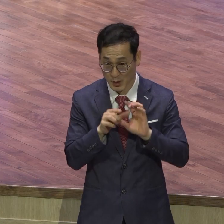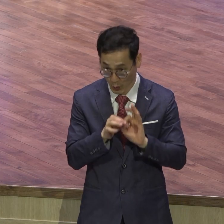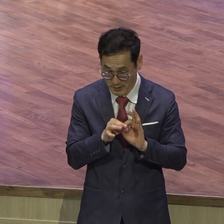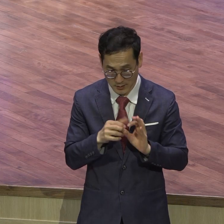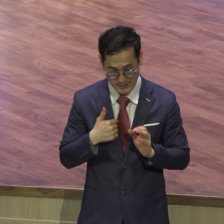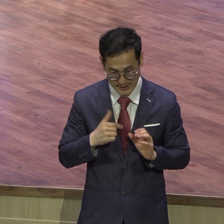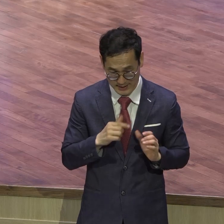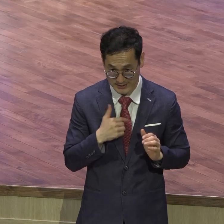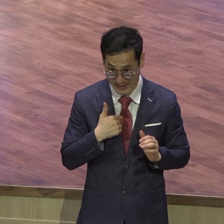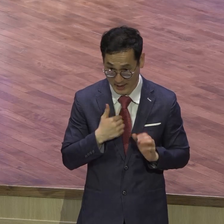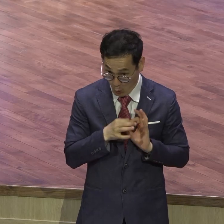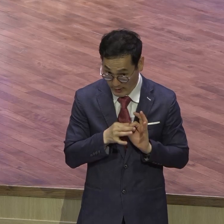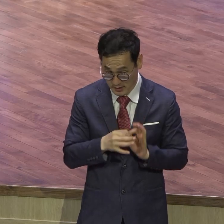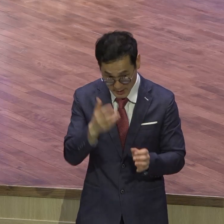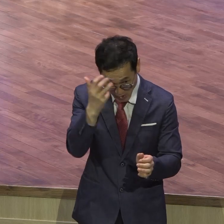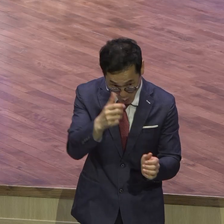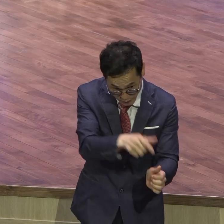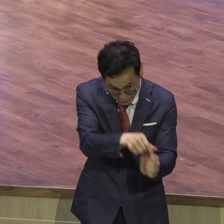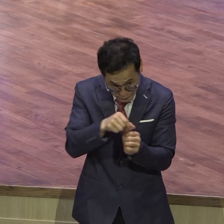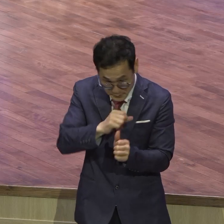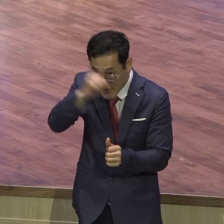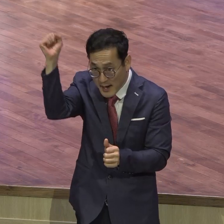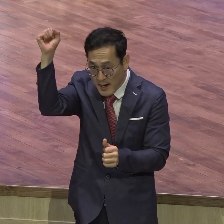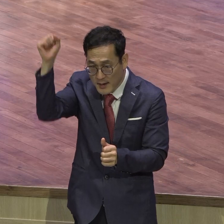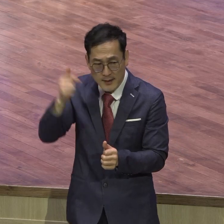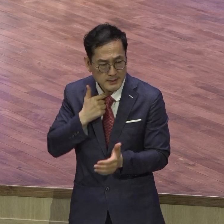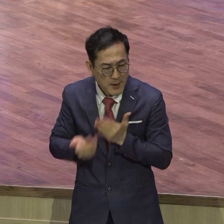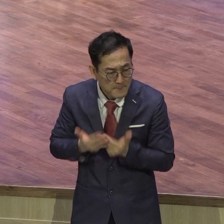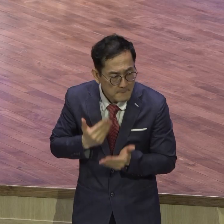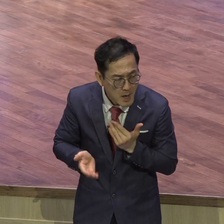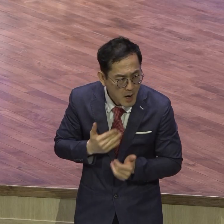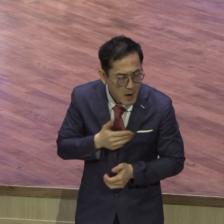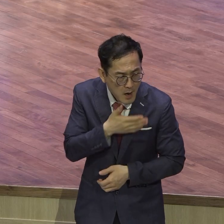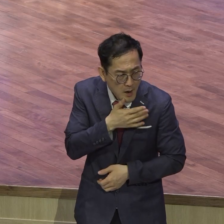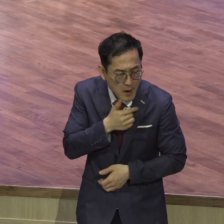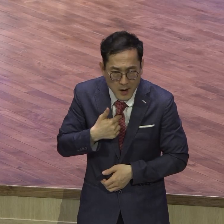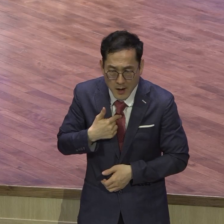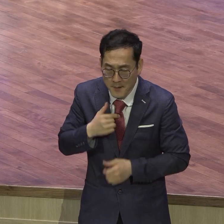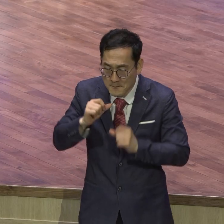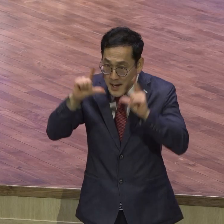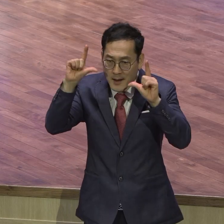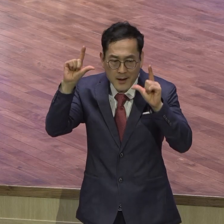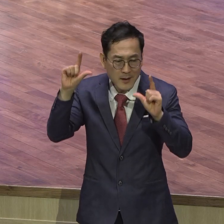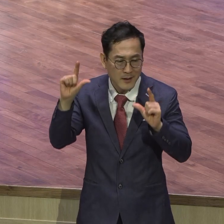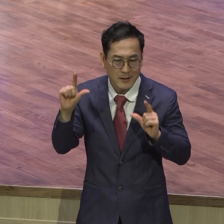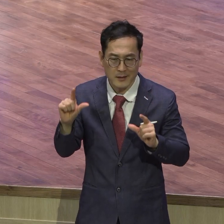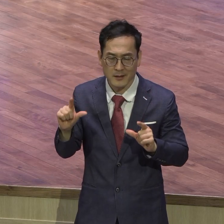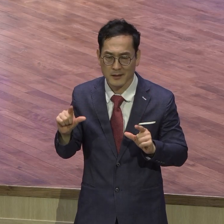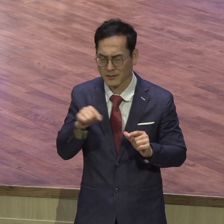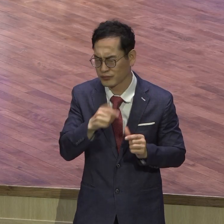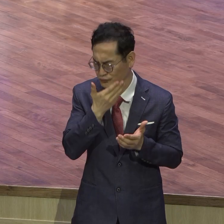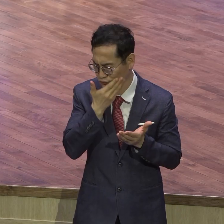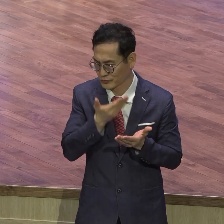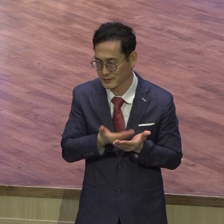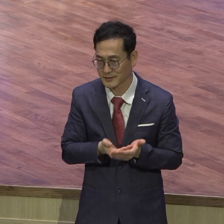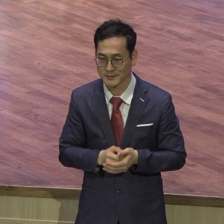한 영혼이 죽게 돌아오는 것 이런 체험이 있는 것이 여러분 얼마나 중요한지 몰라요